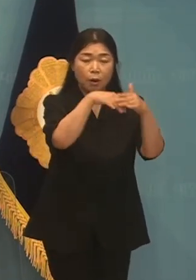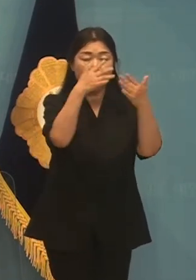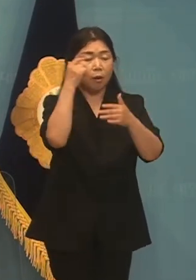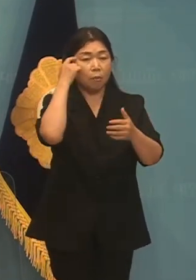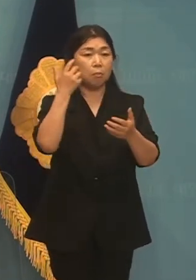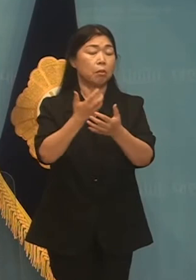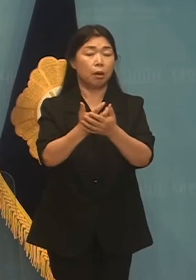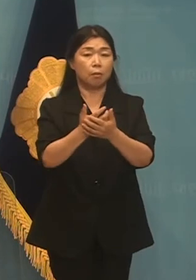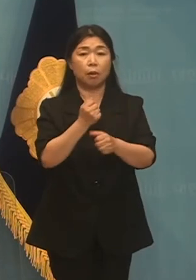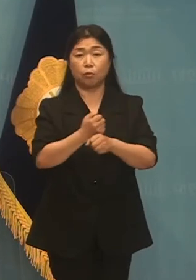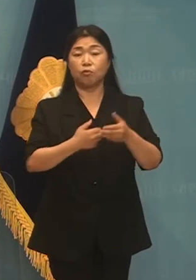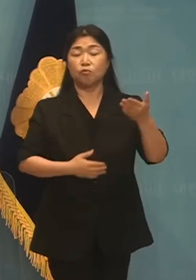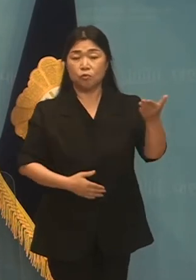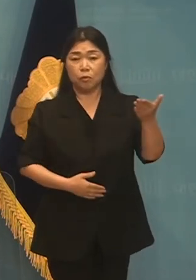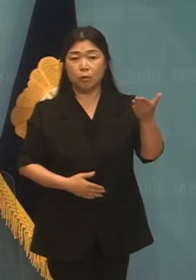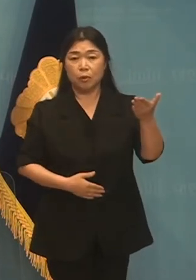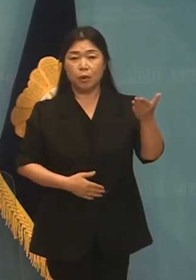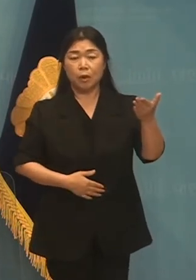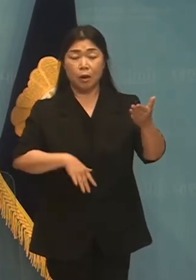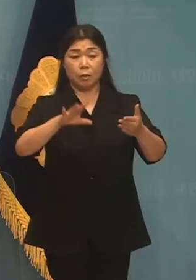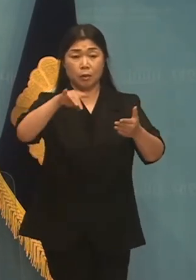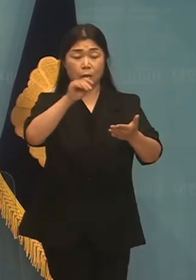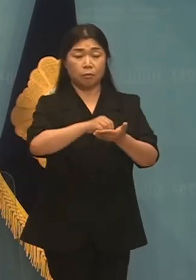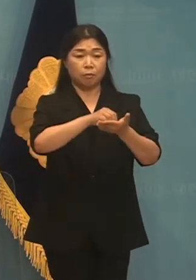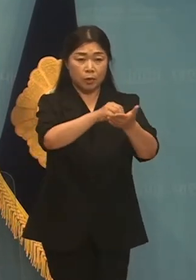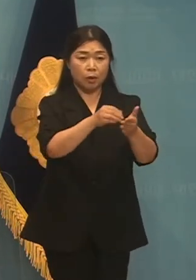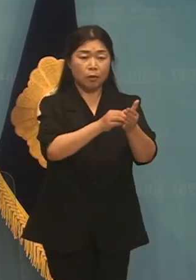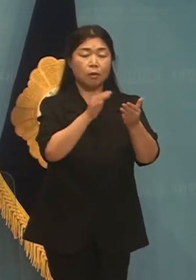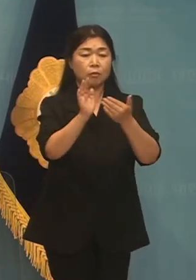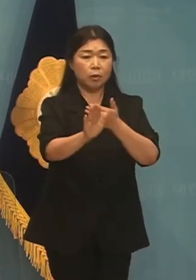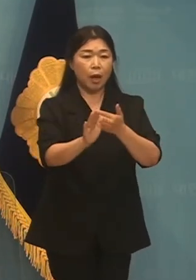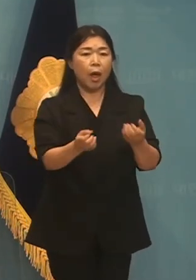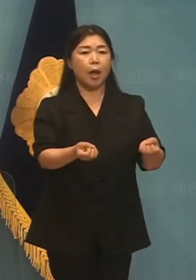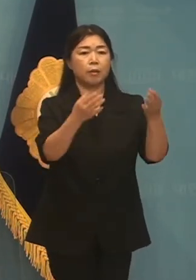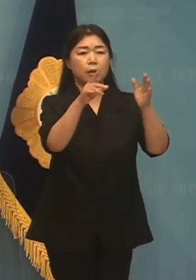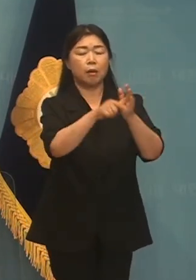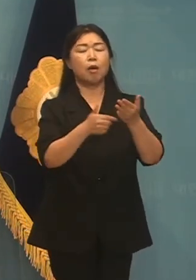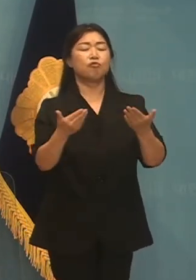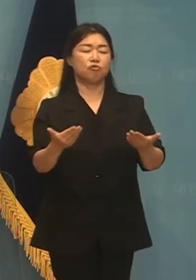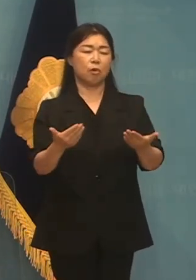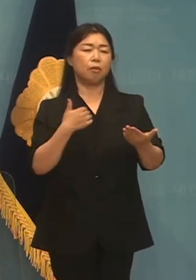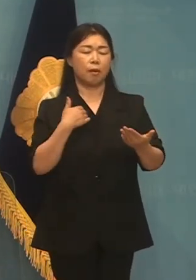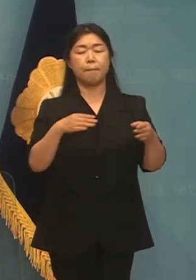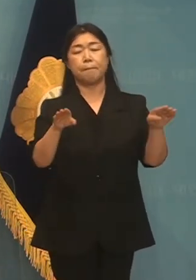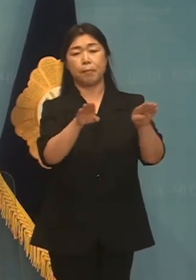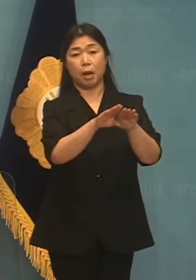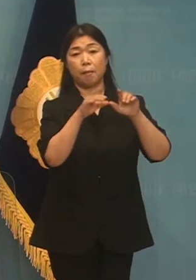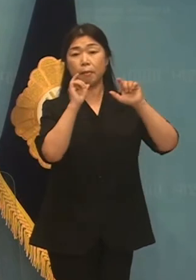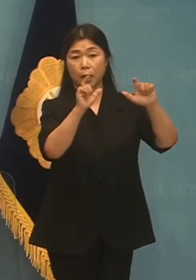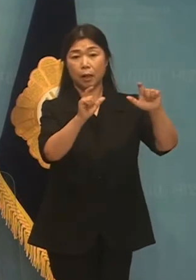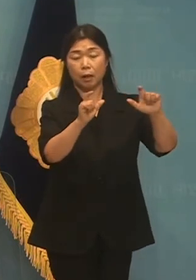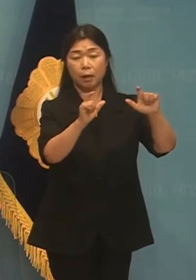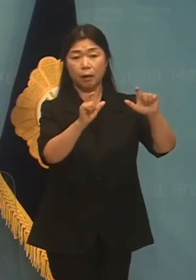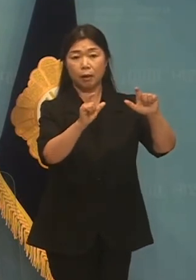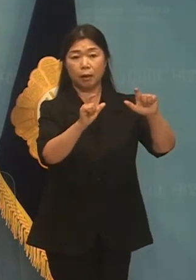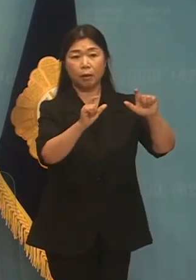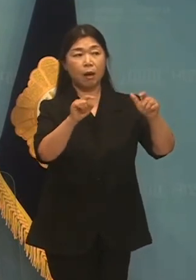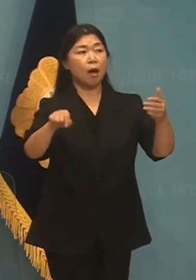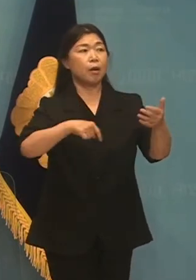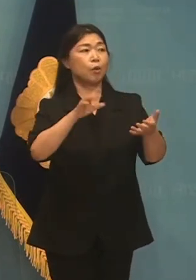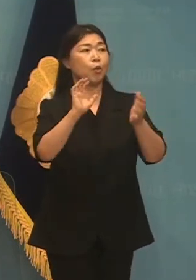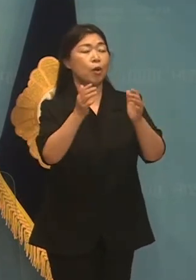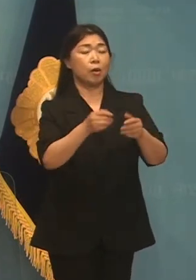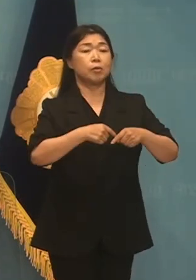의아하게 하더니 당내 첫 행사에도 휴가라면서 불참했습니다. 당내